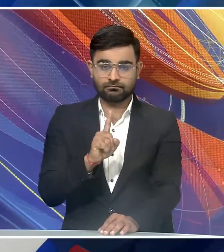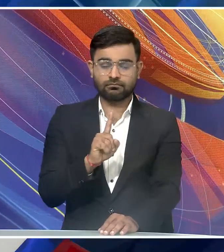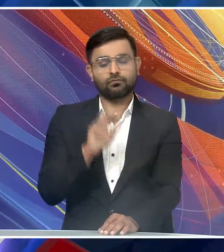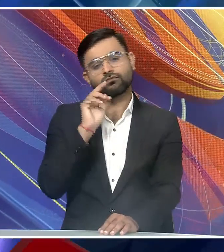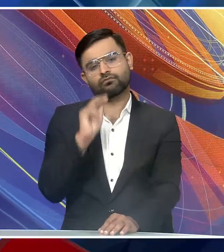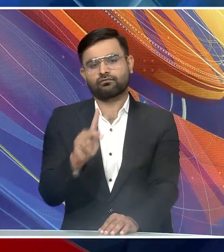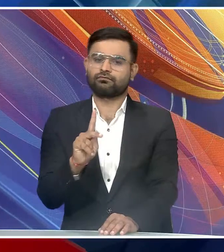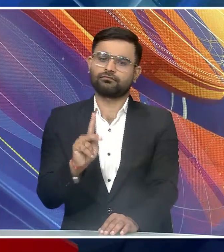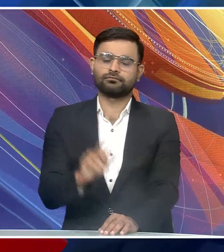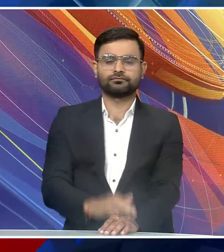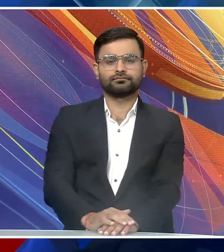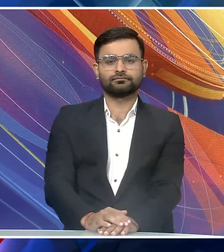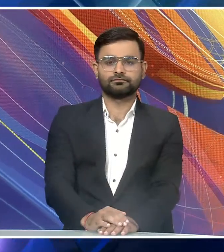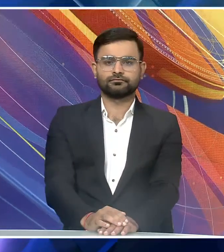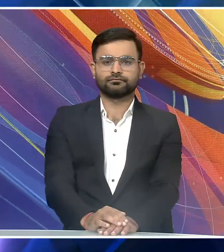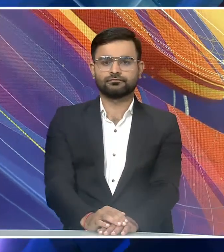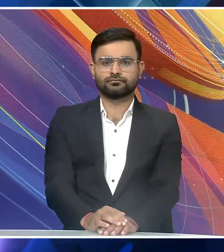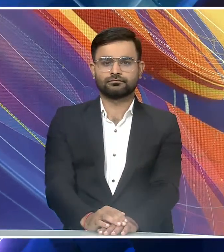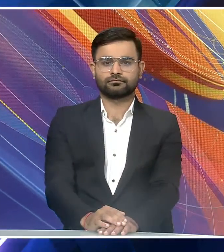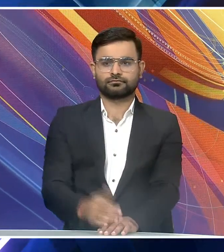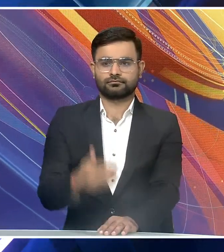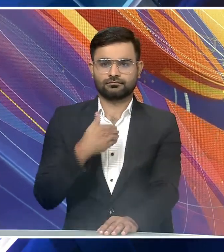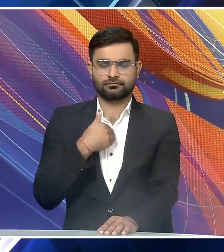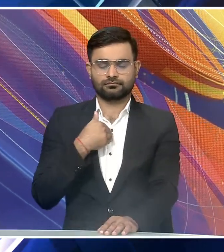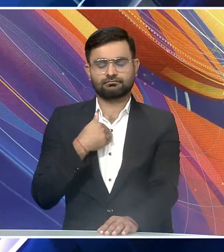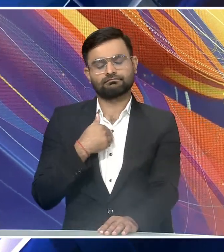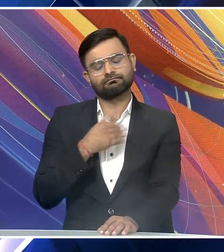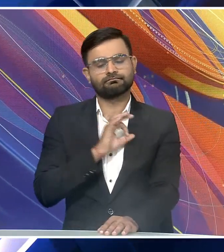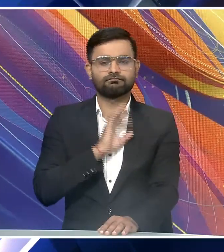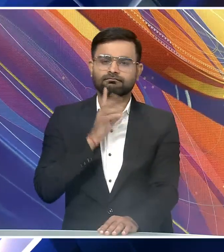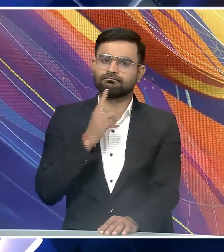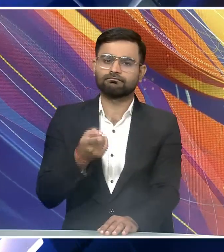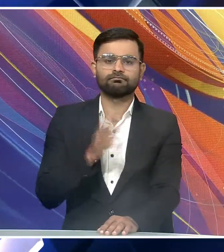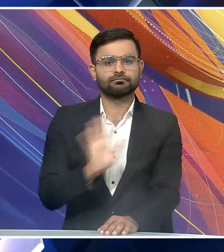है। लो देख लो मैम,